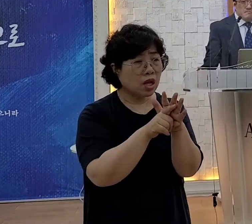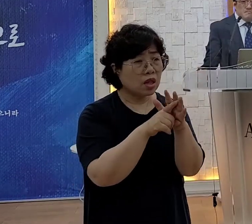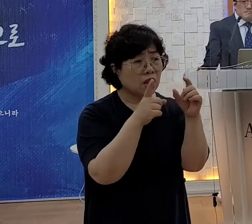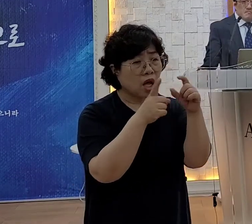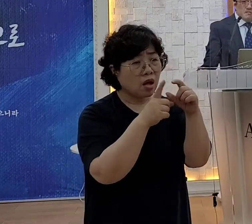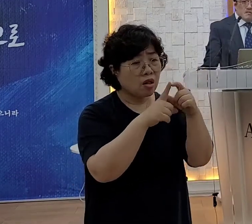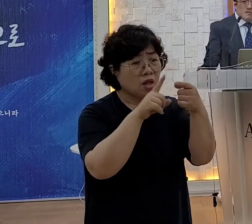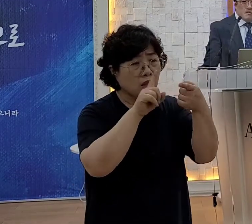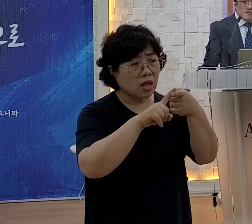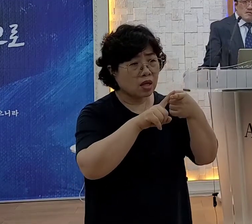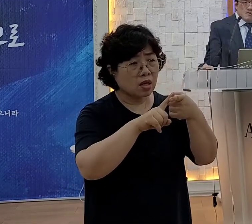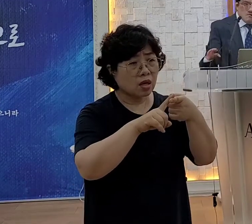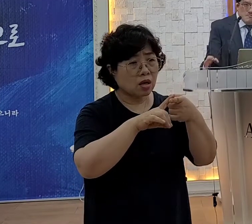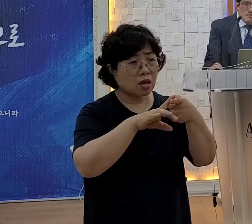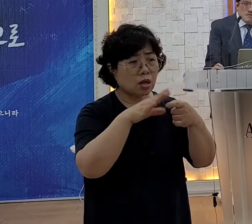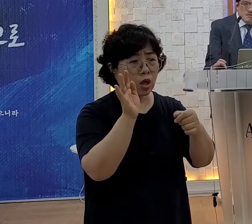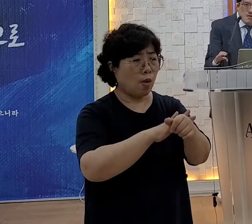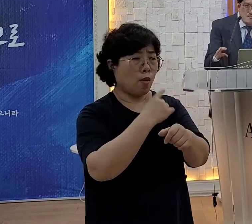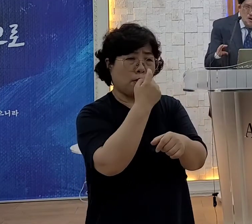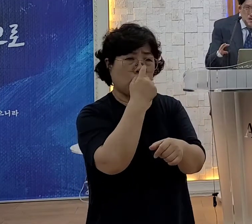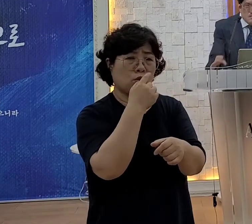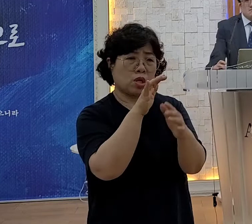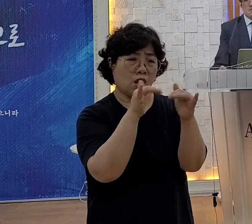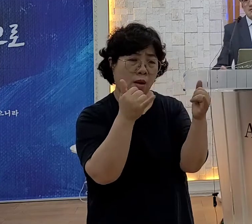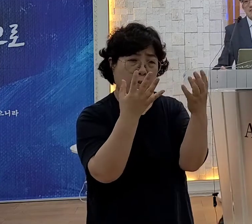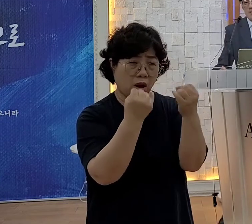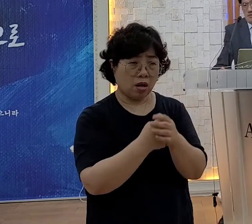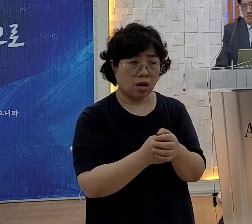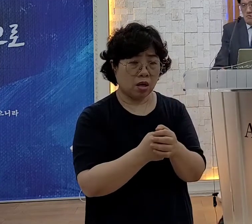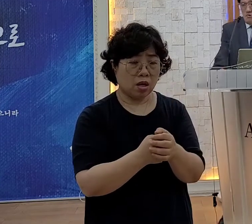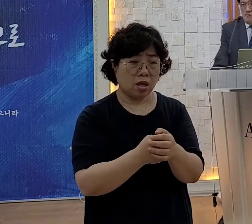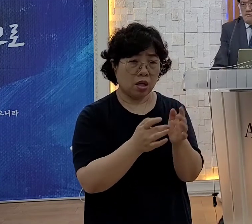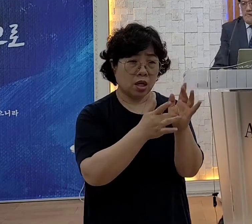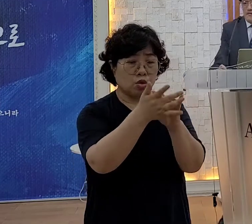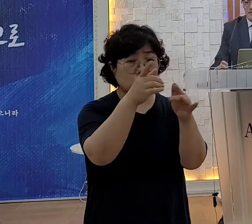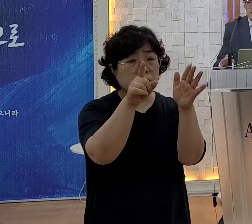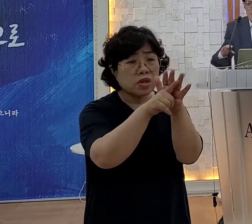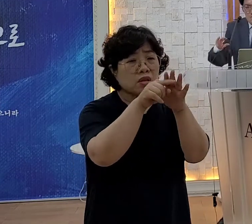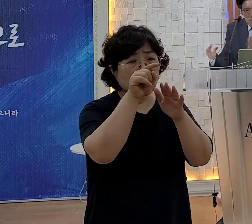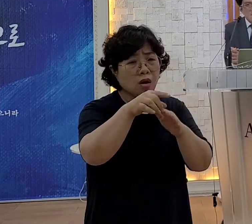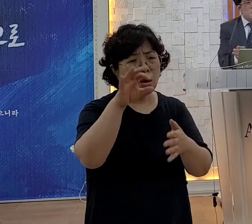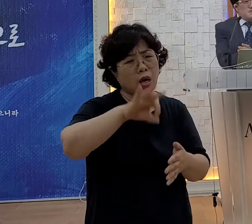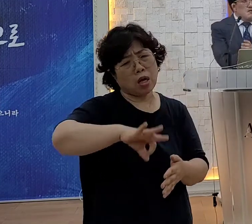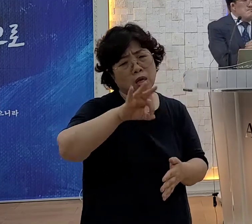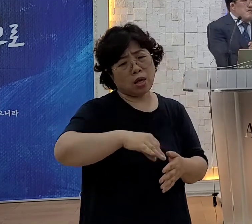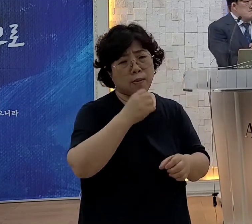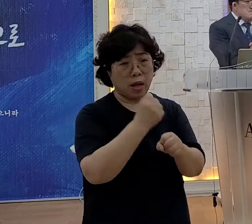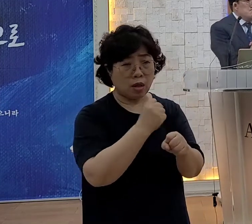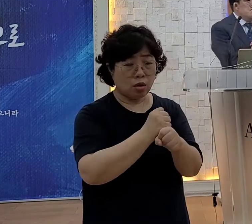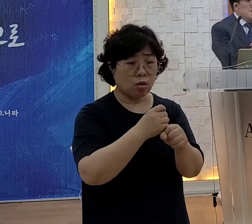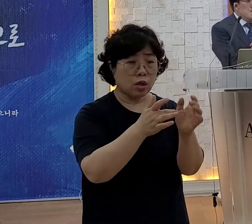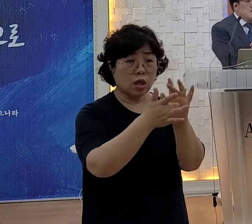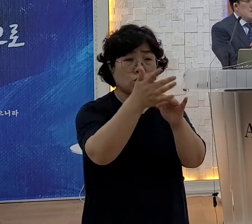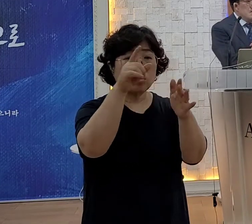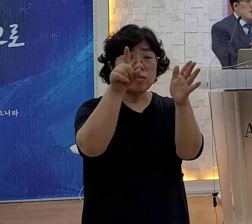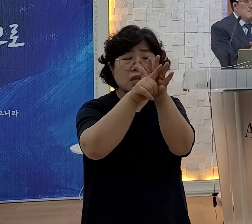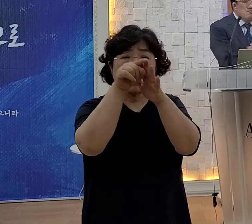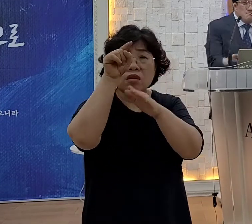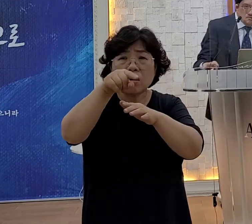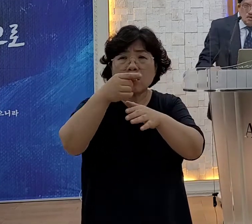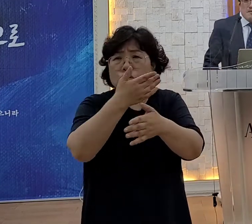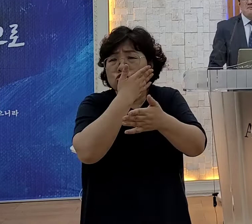배웠어요. 예수를 믿는 것을 얼마나 가치 없게 만들었고, 이 예수 믿는 것이 얼마나 진짜 중요한 일인